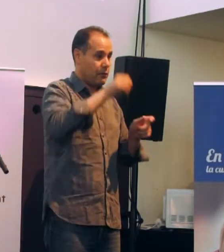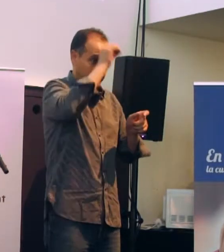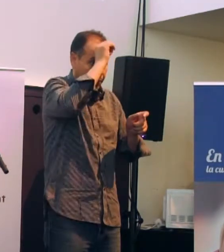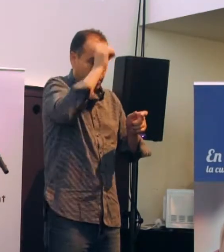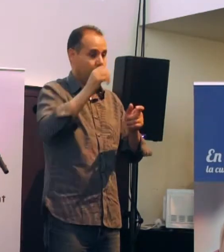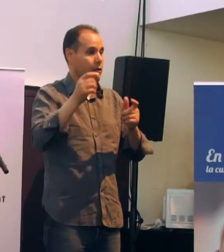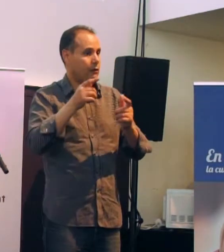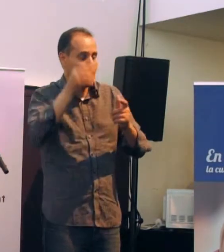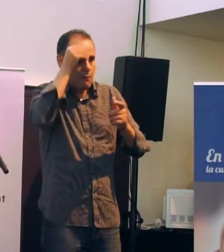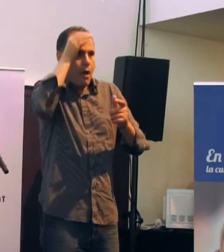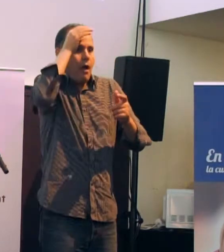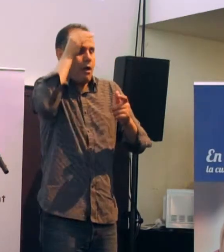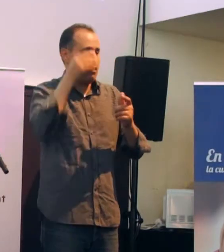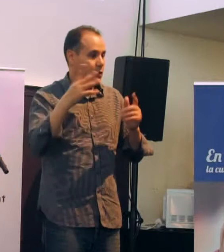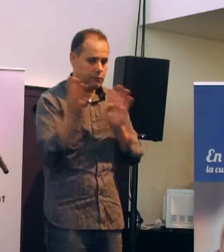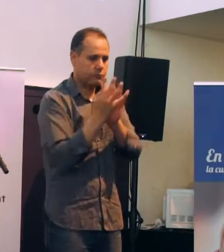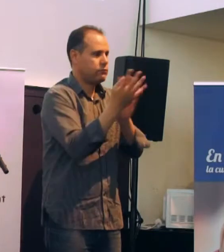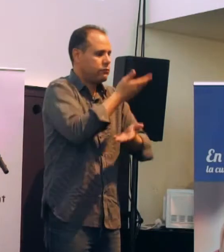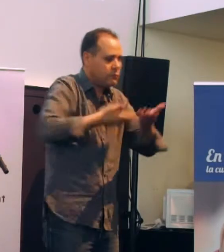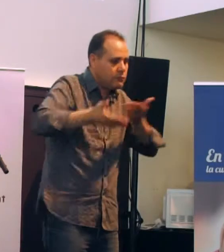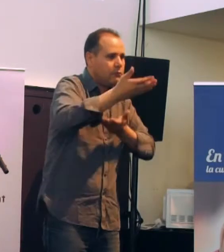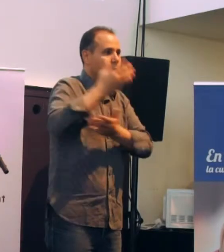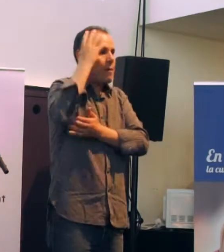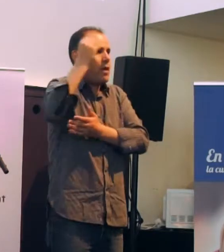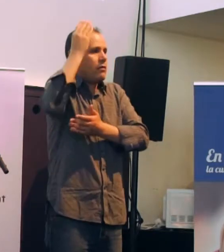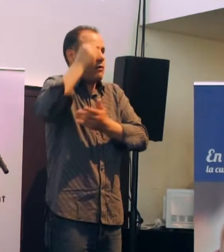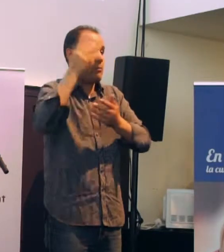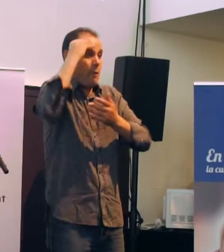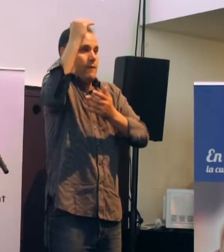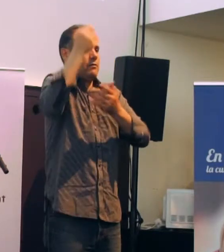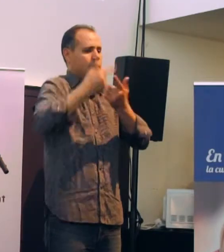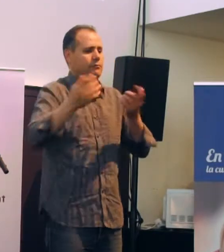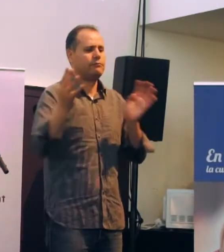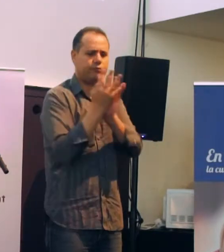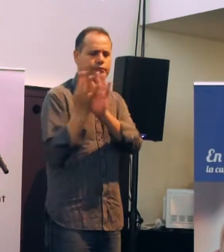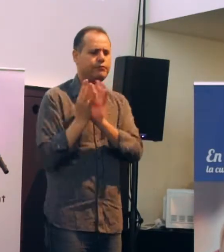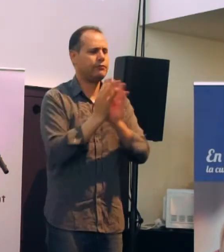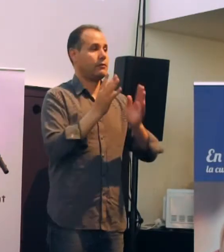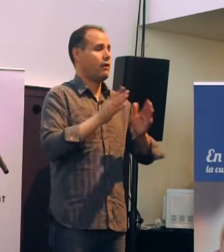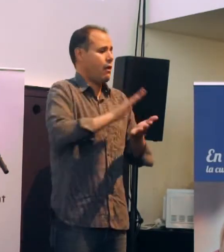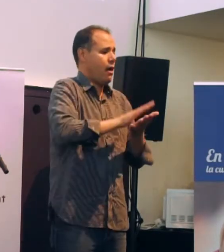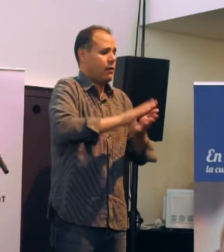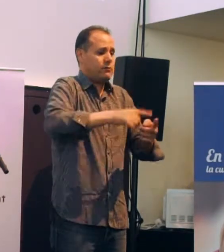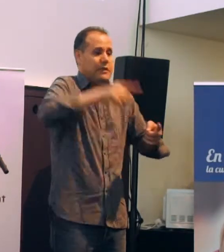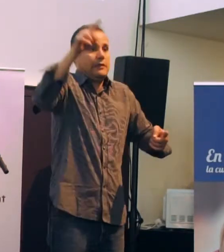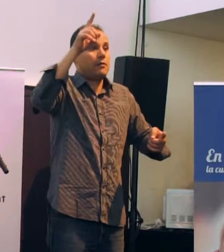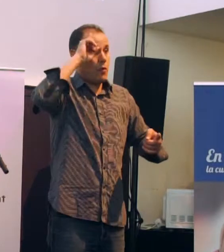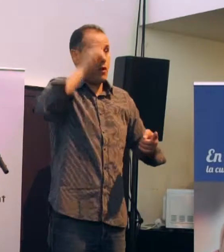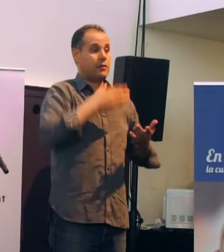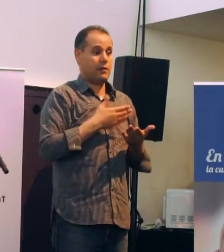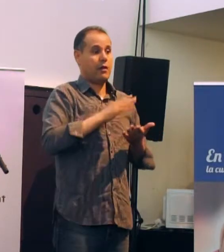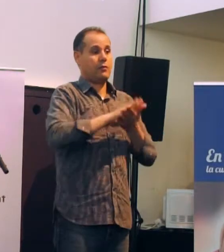l'animation, d'autres totalement néophytes, d'autres amateurs, avec les professionnels, là aussi de tous âges, puisque c'est aussi le rôle de